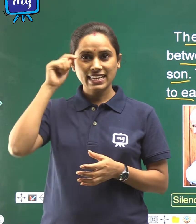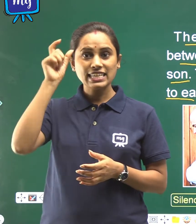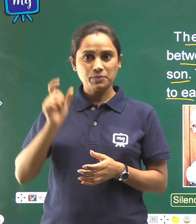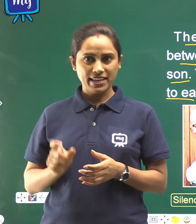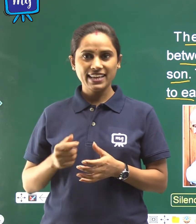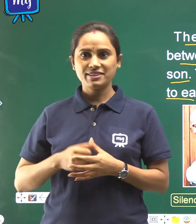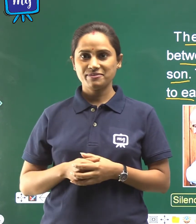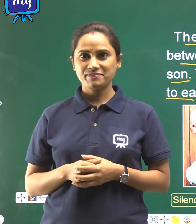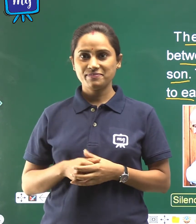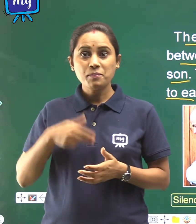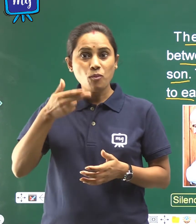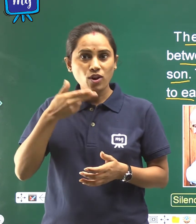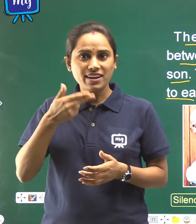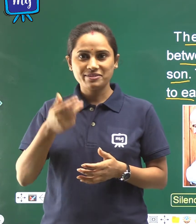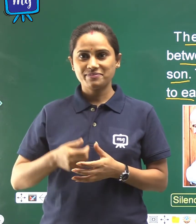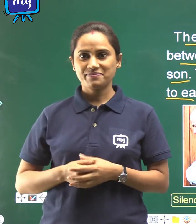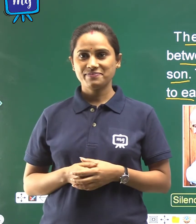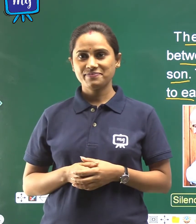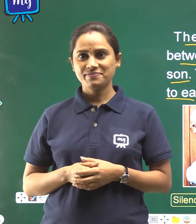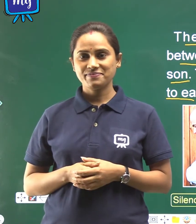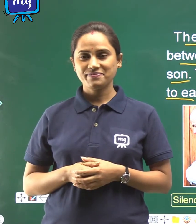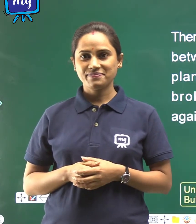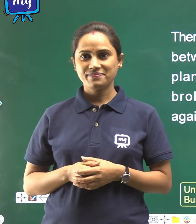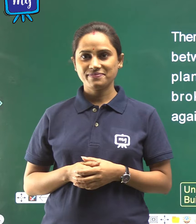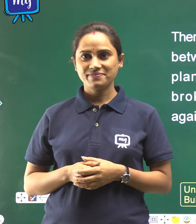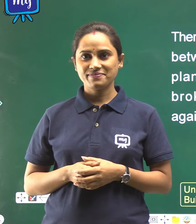Speak, बोलना.